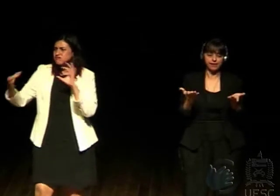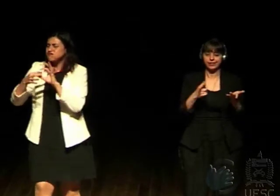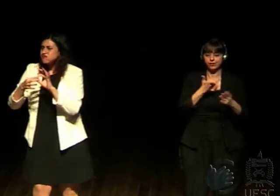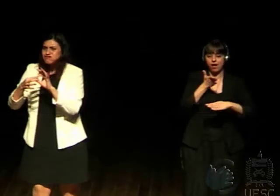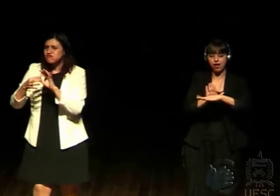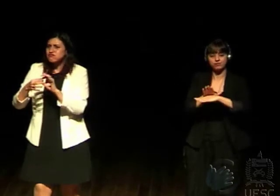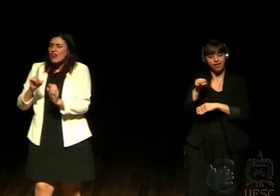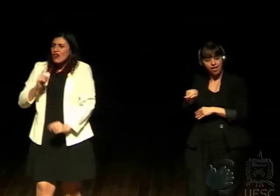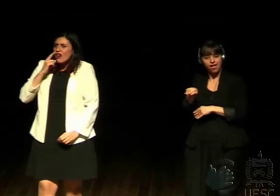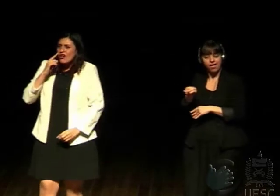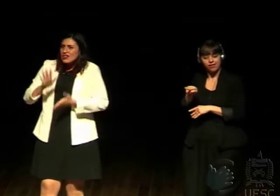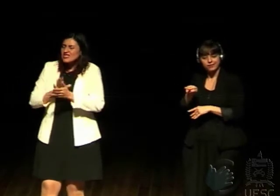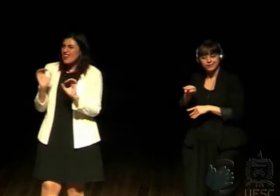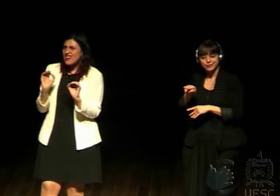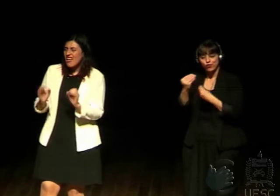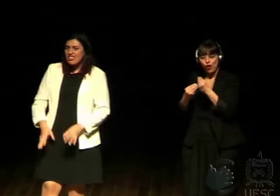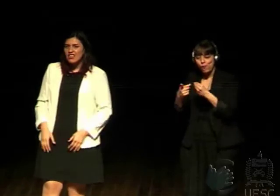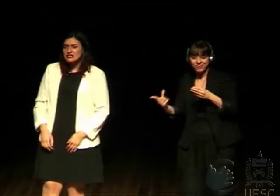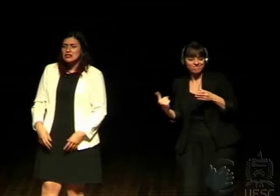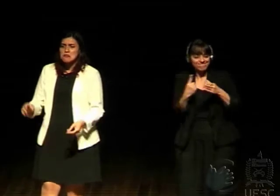involucra a las personas sordas en ese diseño,